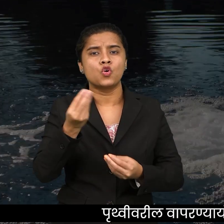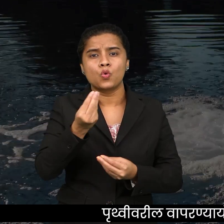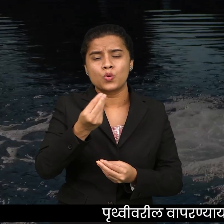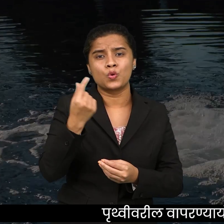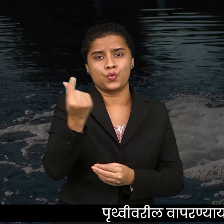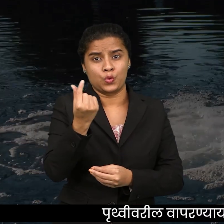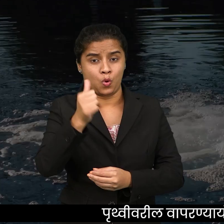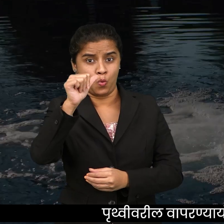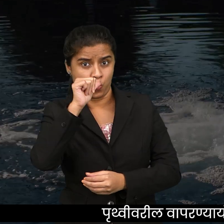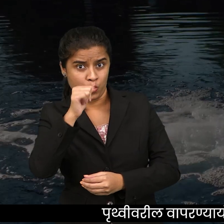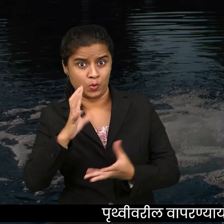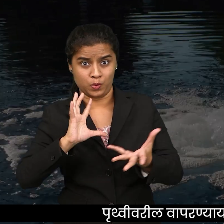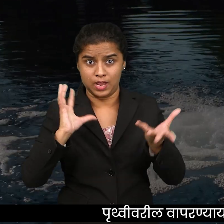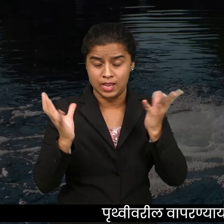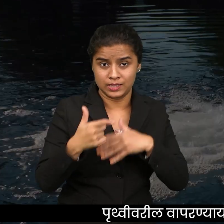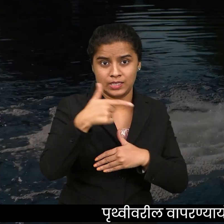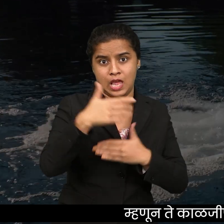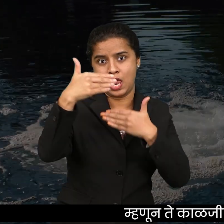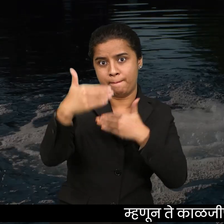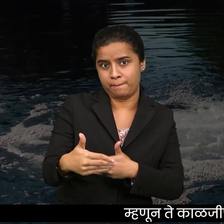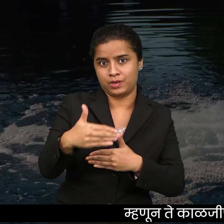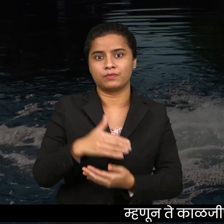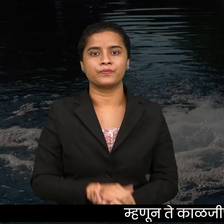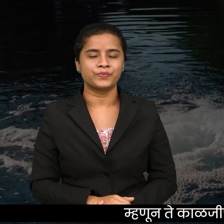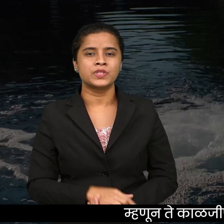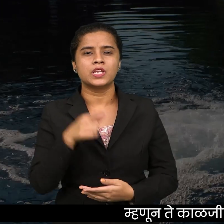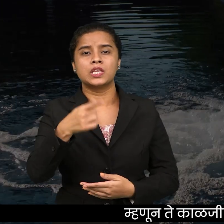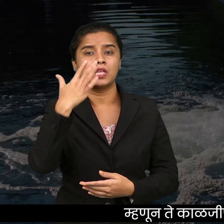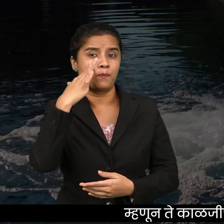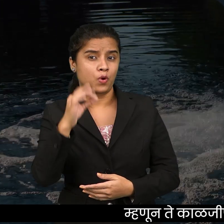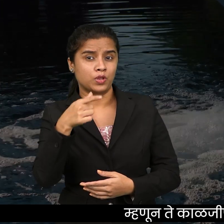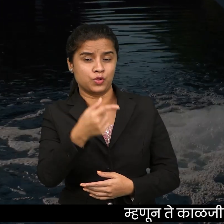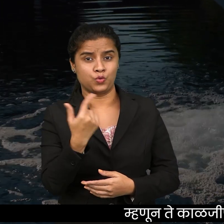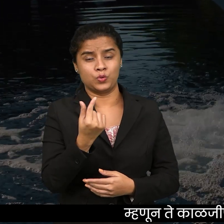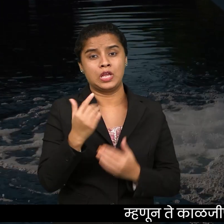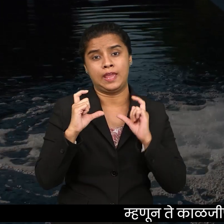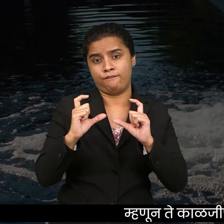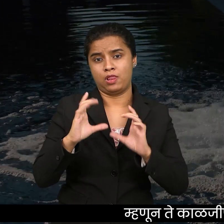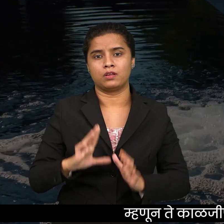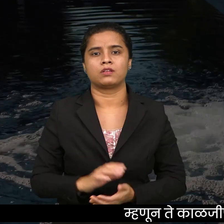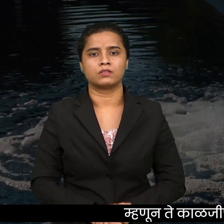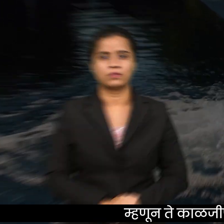पृथ्वीवरील वापरण्यायोग्य पाण्याचे प्रमाण मर्यादित आहे, म्हणून ते काळजीपूर्वक वापरणे आवश्यक आहे.